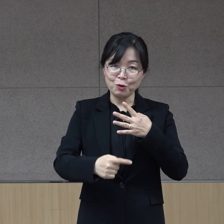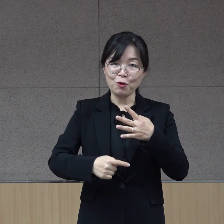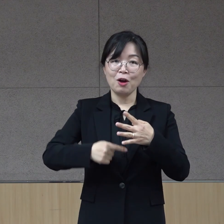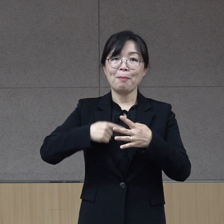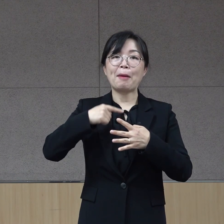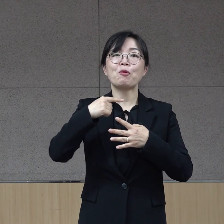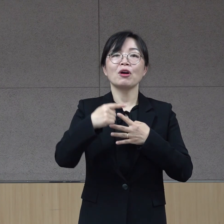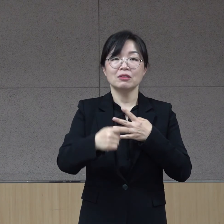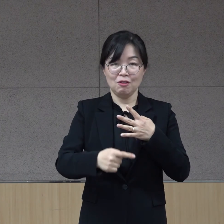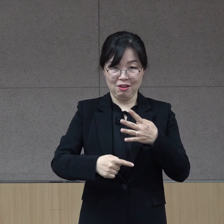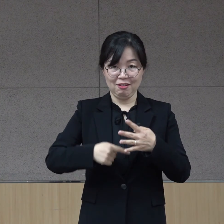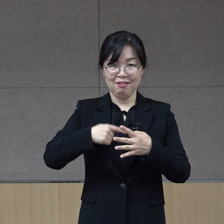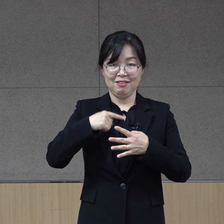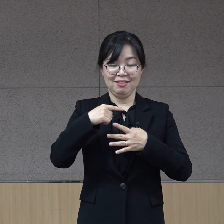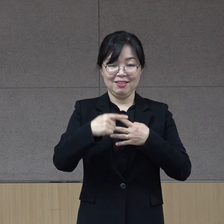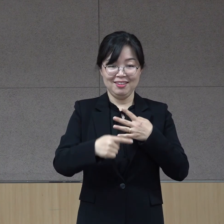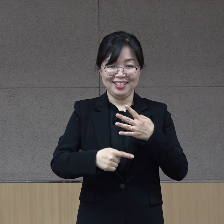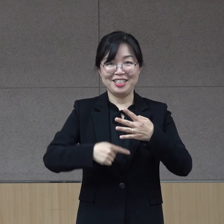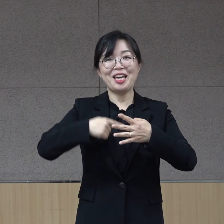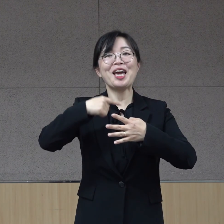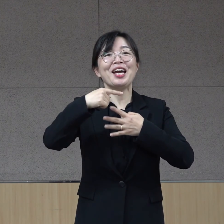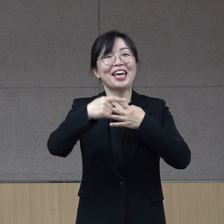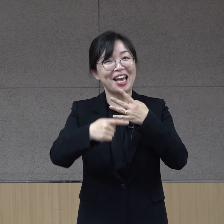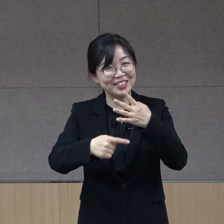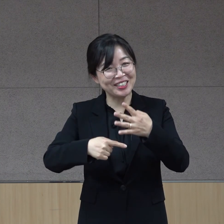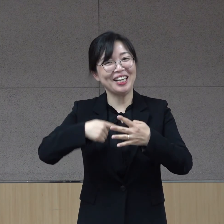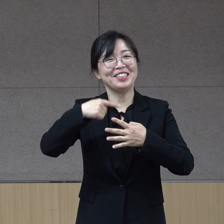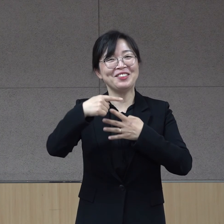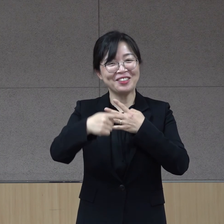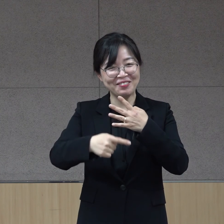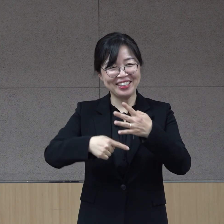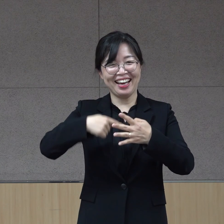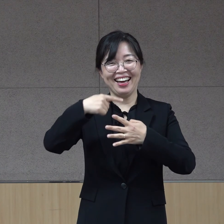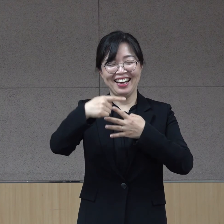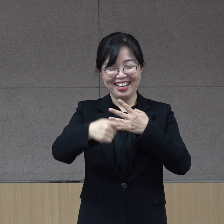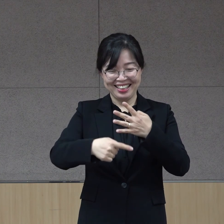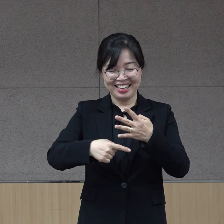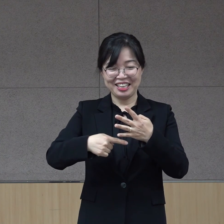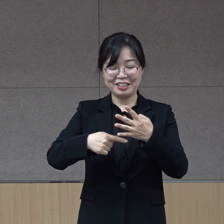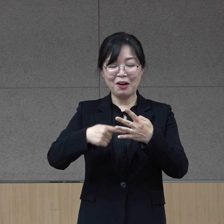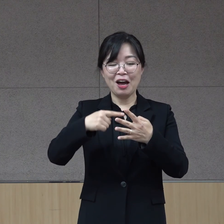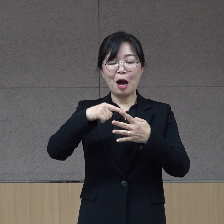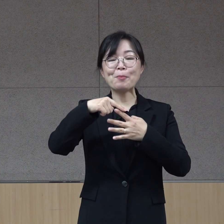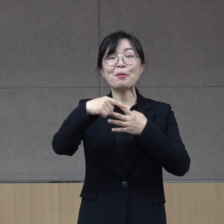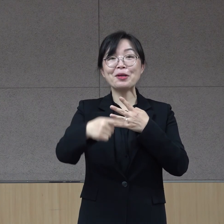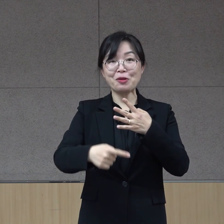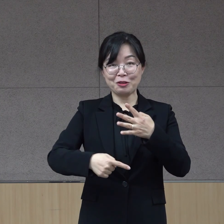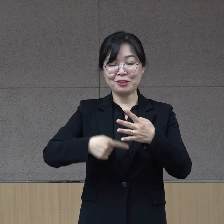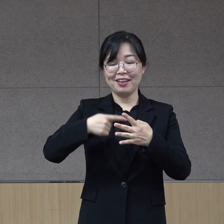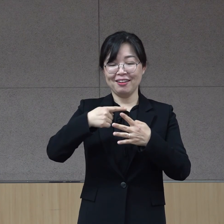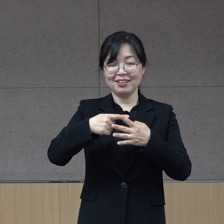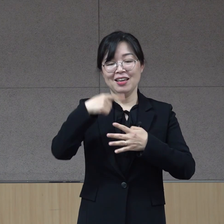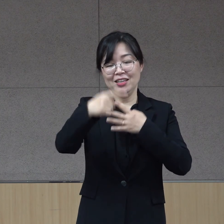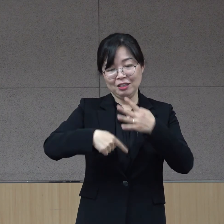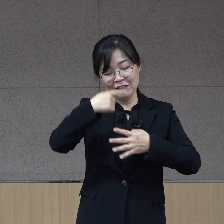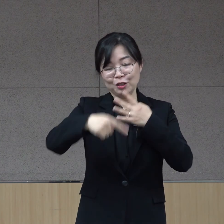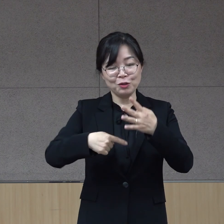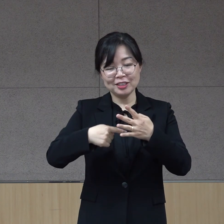계속 반복하는 거예요. 이게 계절이라는 수화입니다. 네, 그래서 한 번만 돌려도 돼요. 네, 이렇게 돌리진